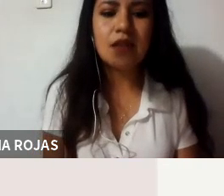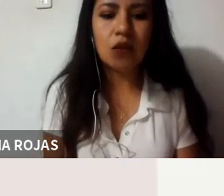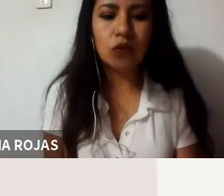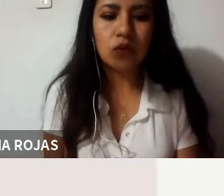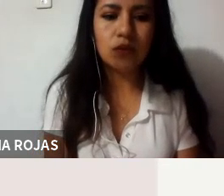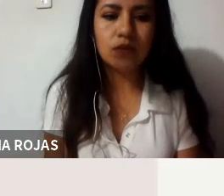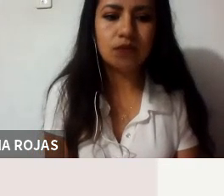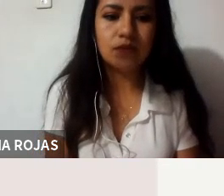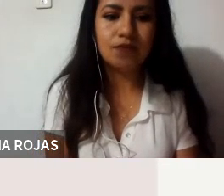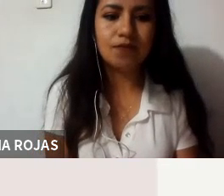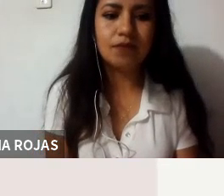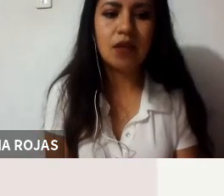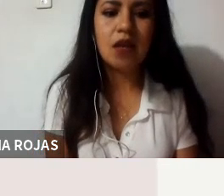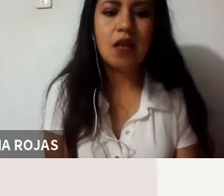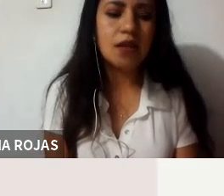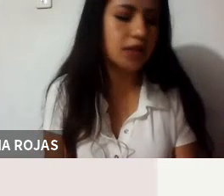salud,